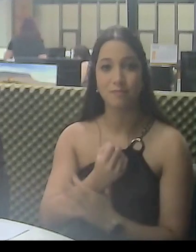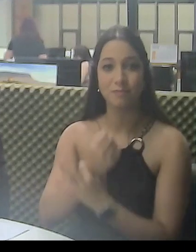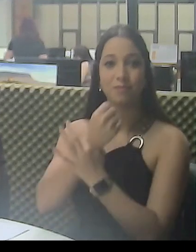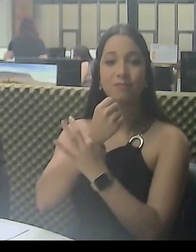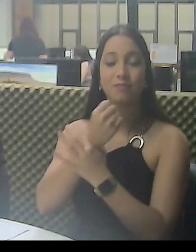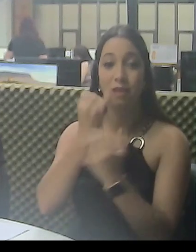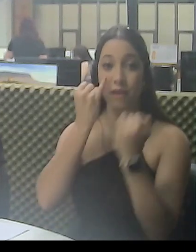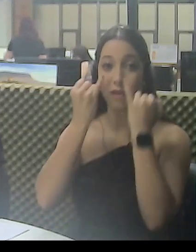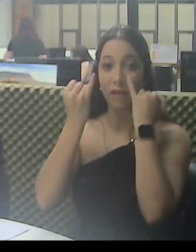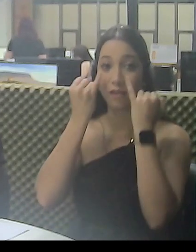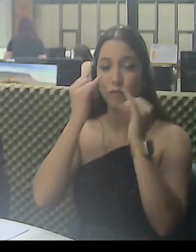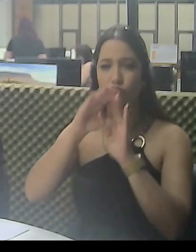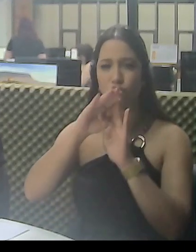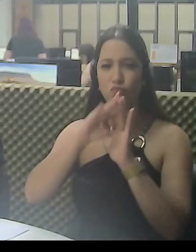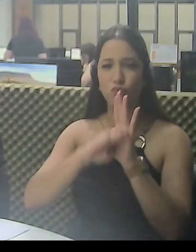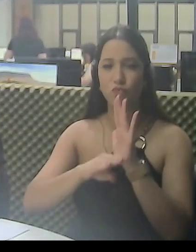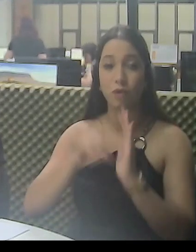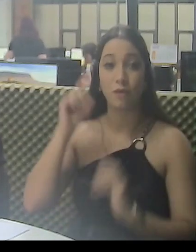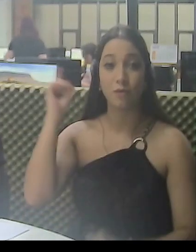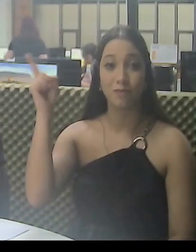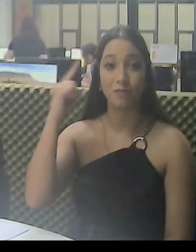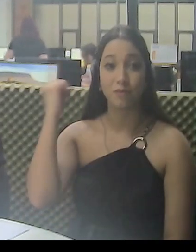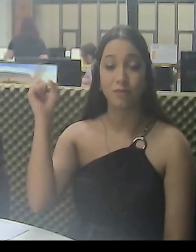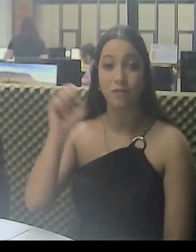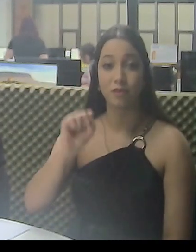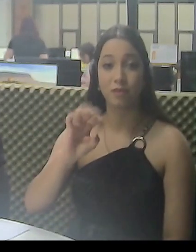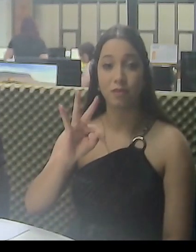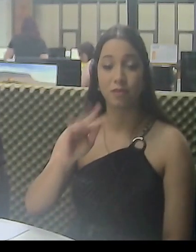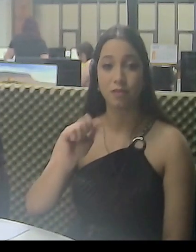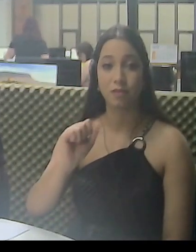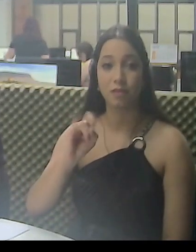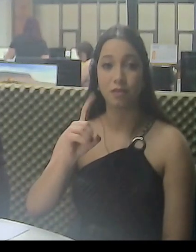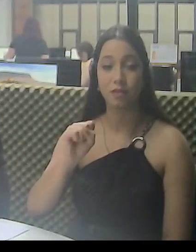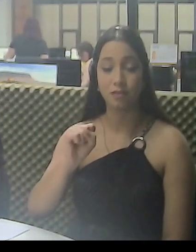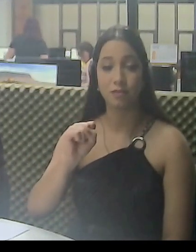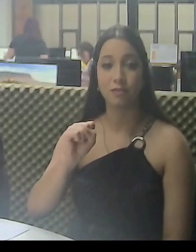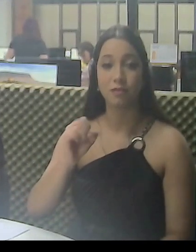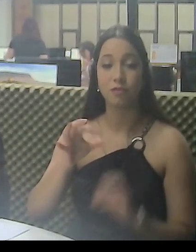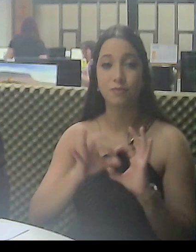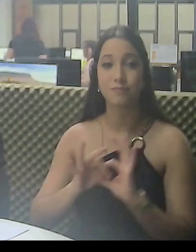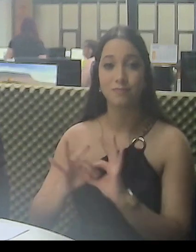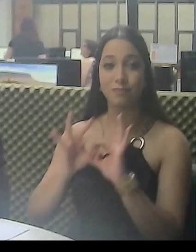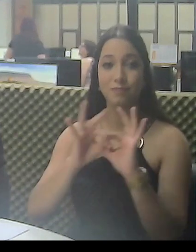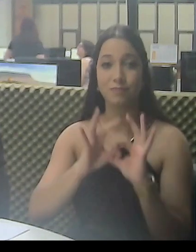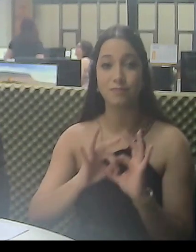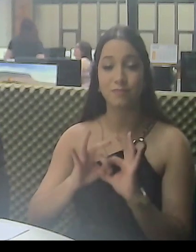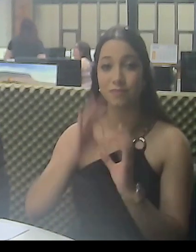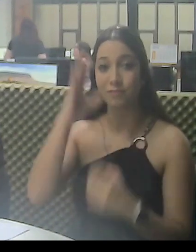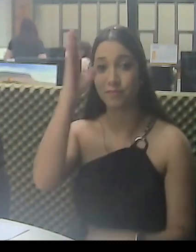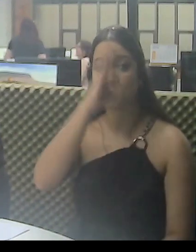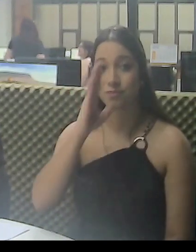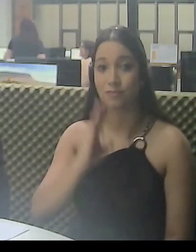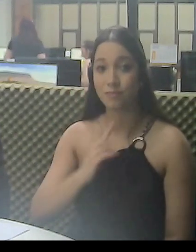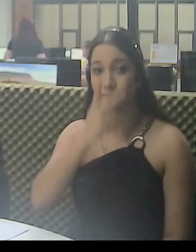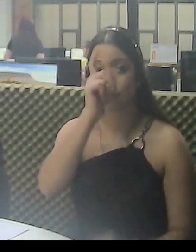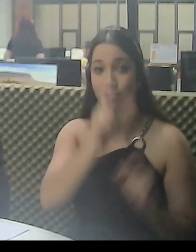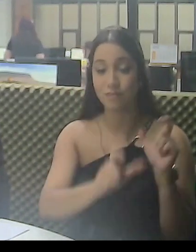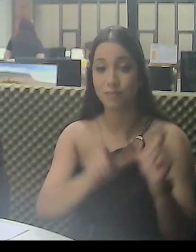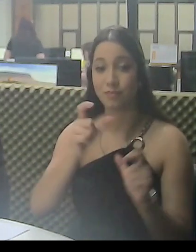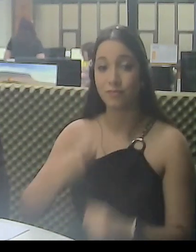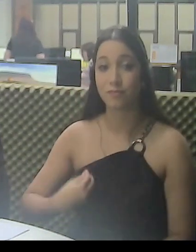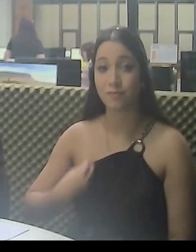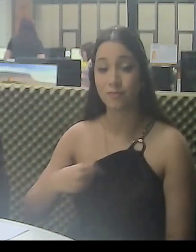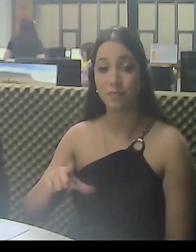muita informação. O Ambulatório de IST AIDS Herbert de Souza, em parceria com a Rede Nacional de Pessoas Vivendo